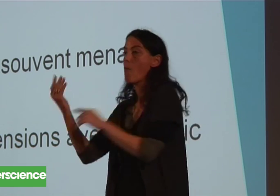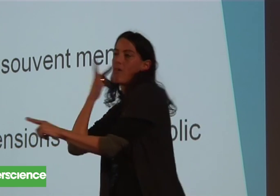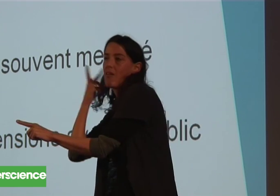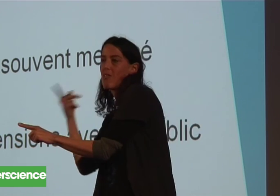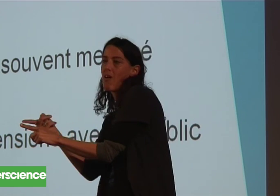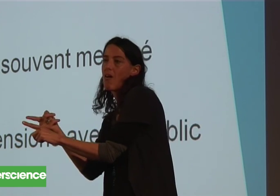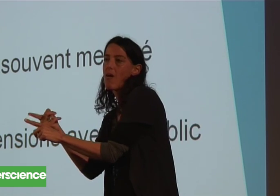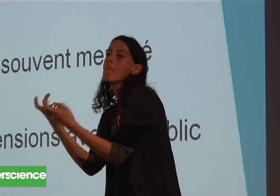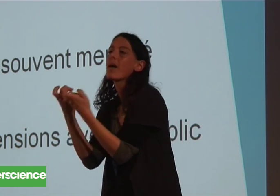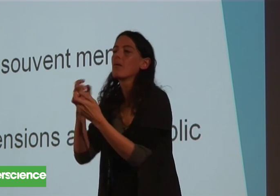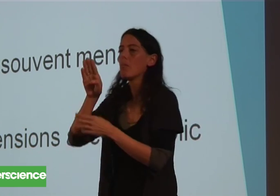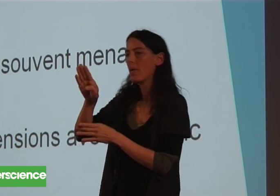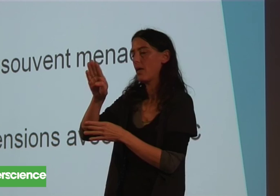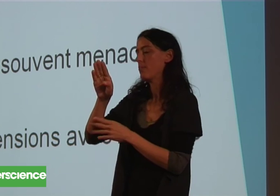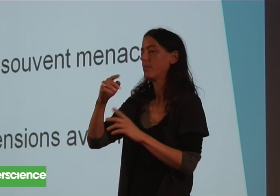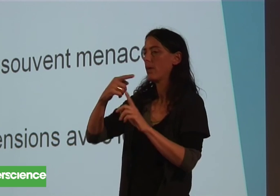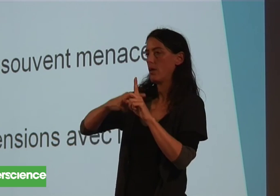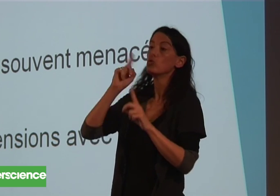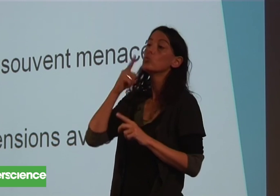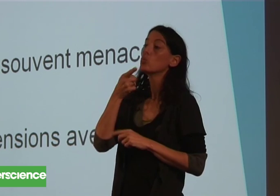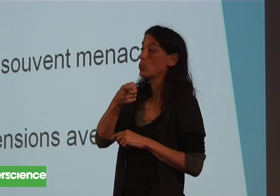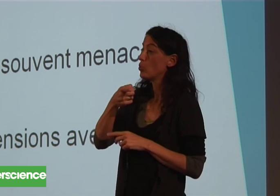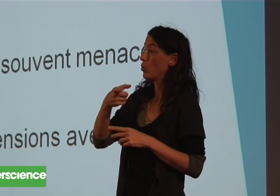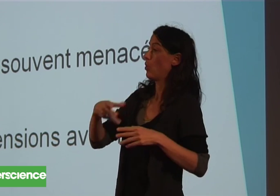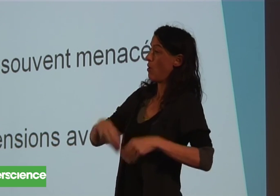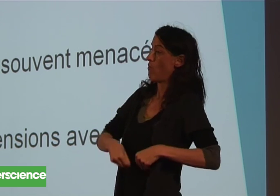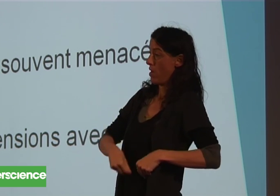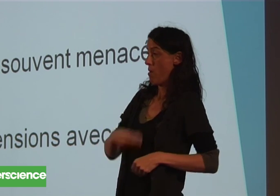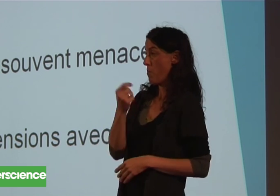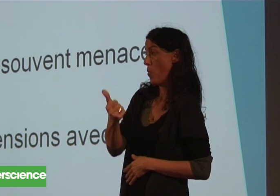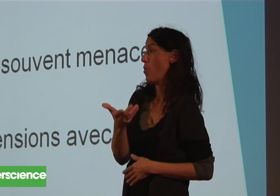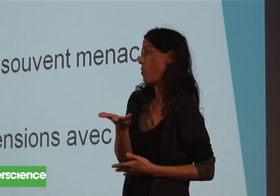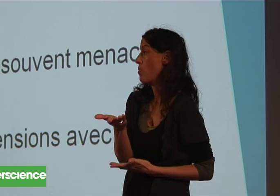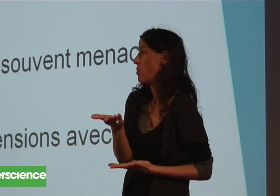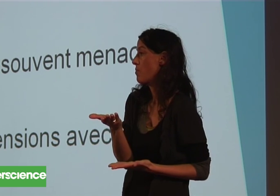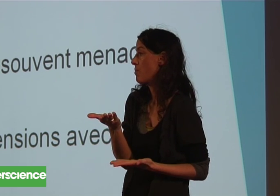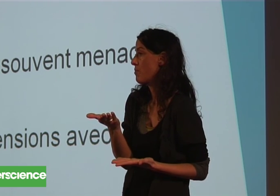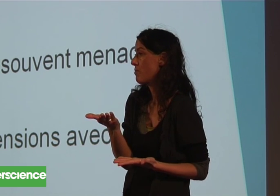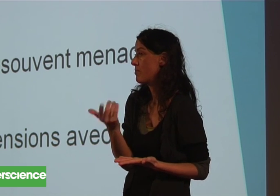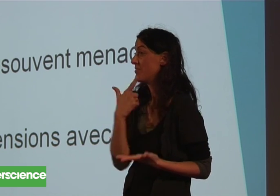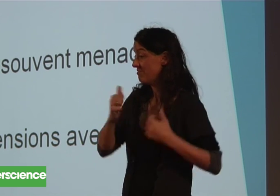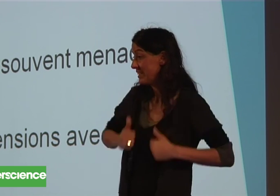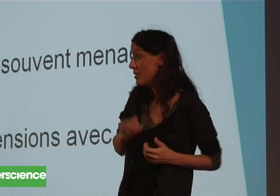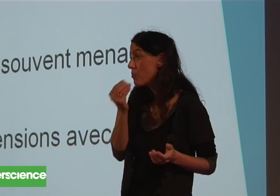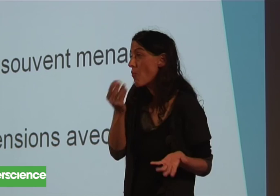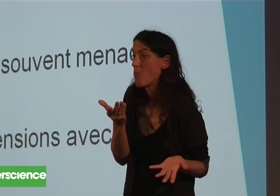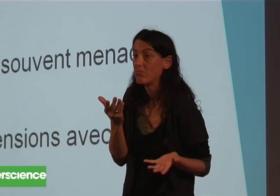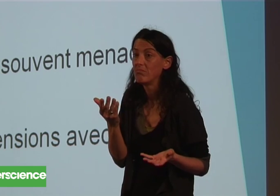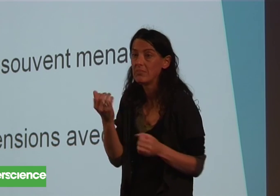ouvriers, par exemple, étaient moins représentés. Et enfin, pour terminer sur une note un peu